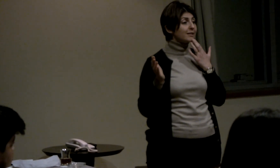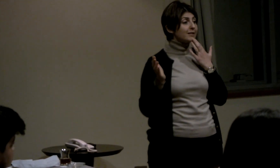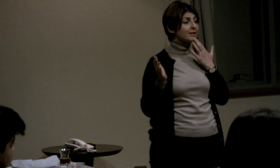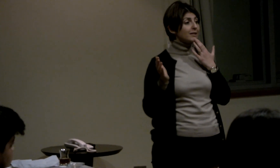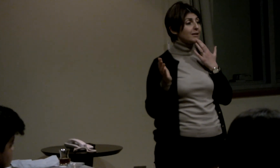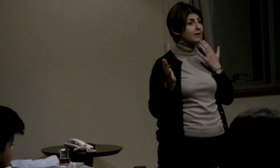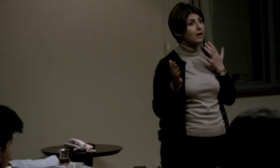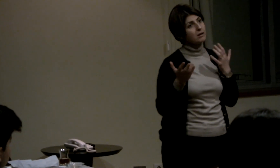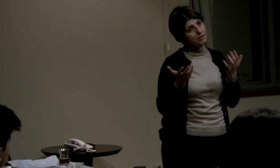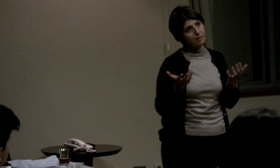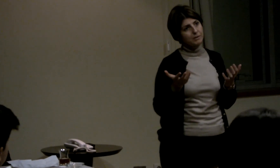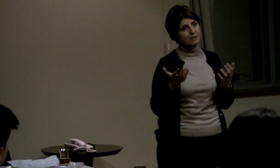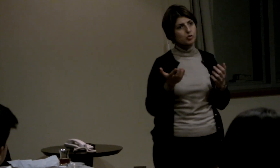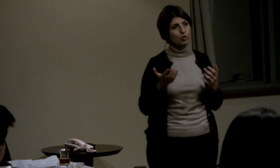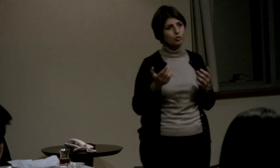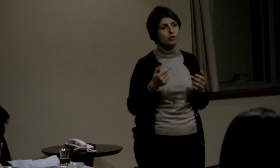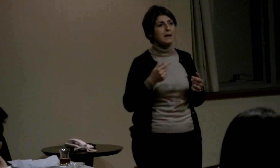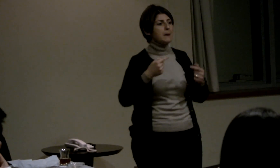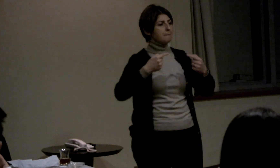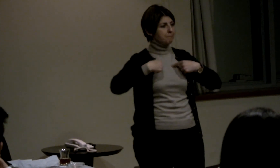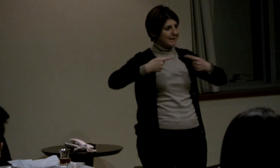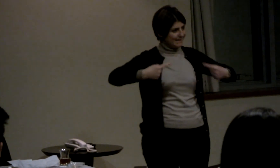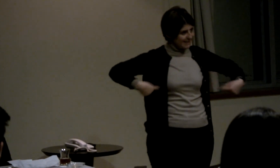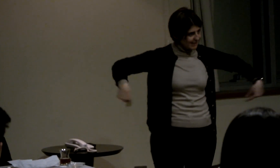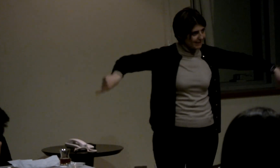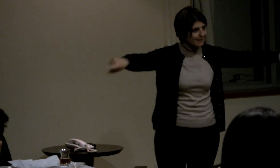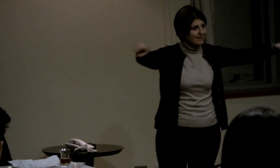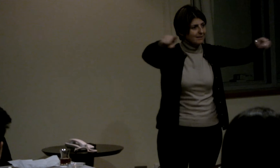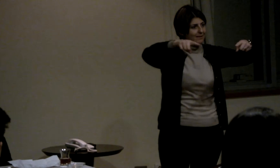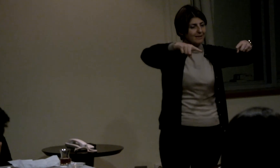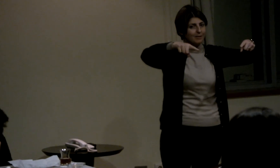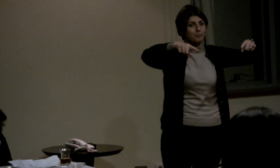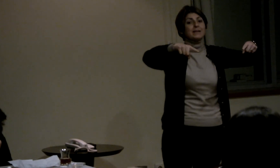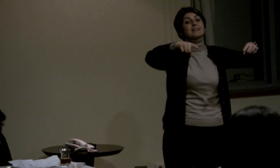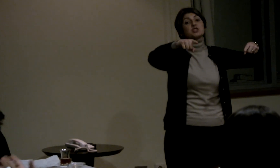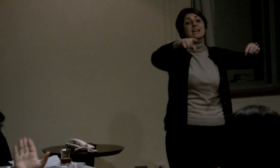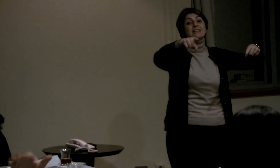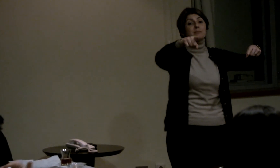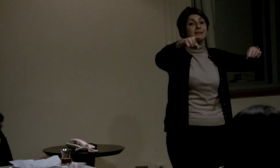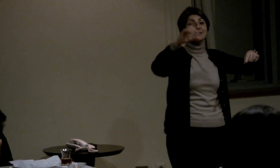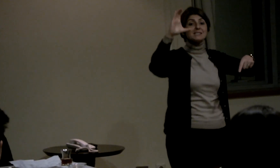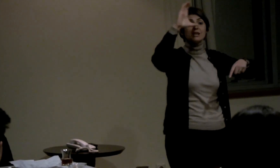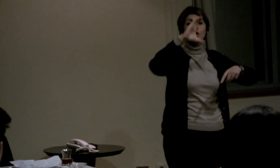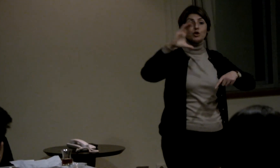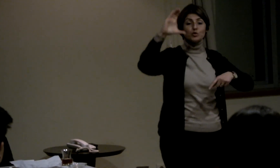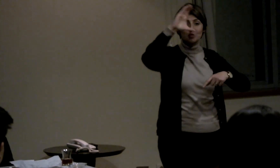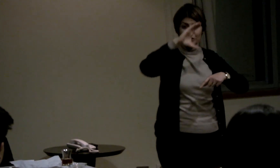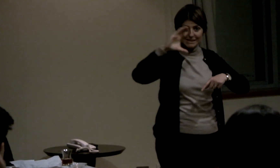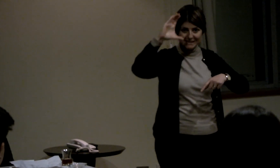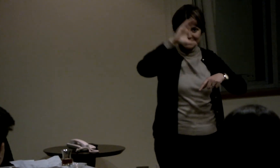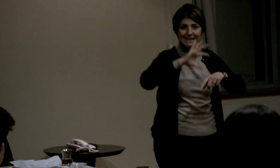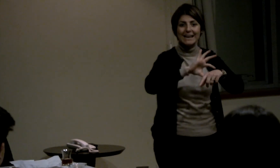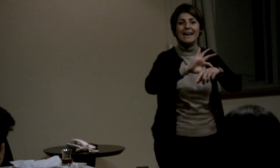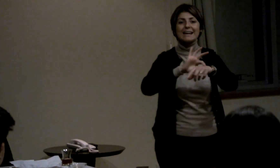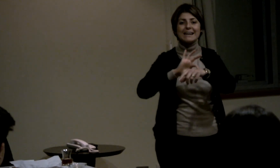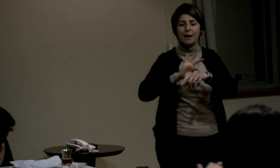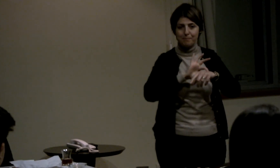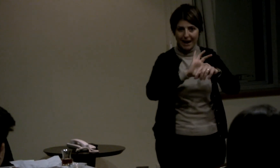diye. Ha, diyebiliriz. Olur. Biz ya da şey diyebiliriz. Turist